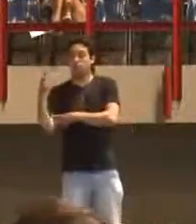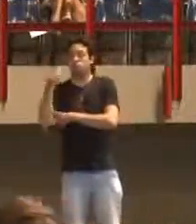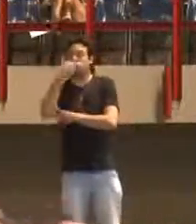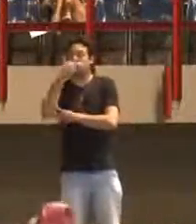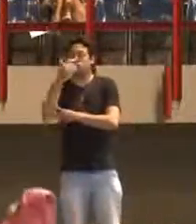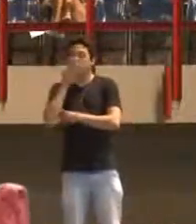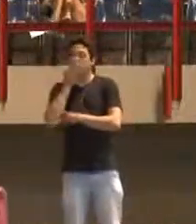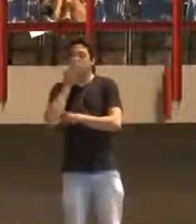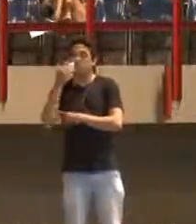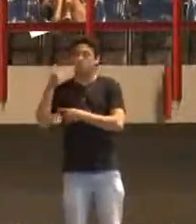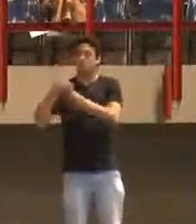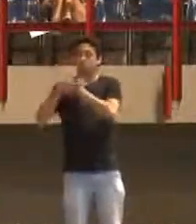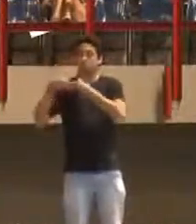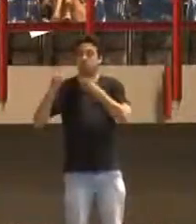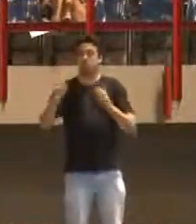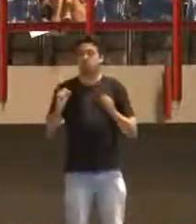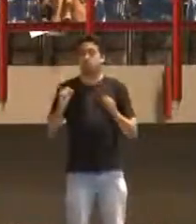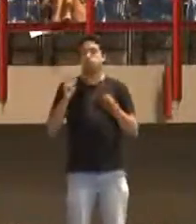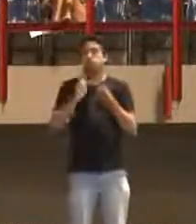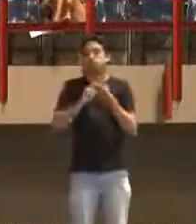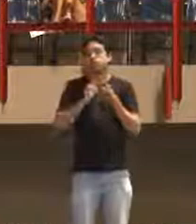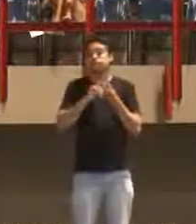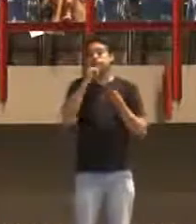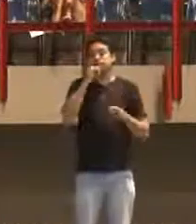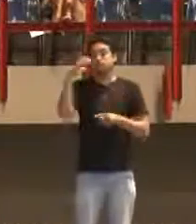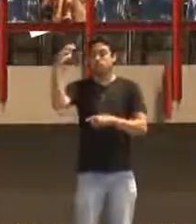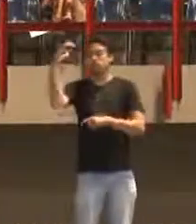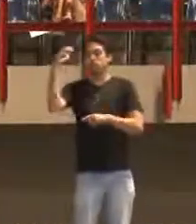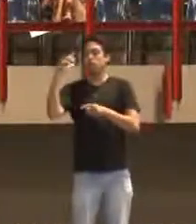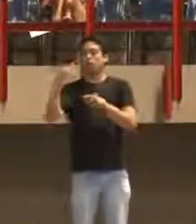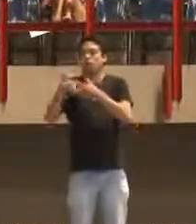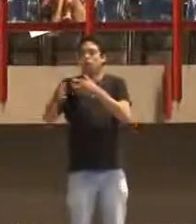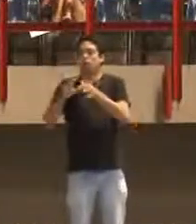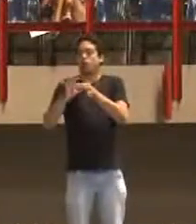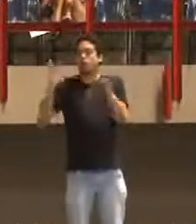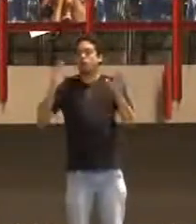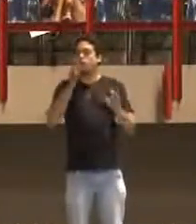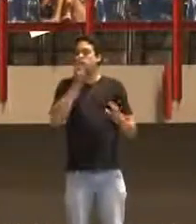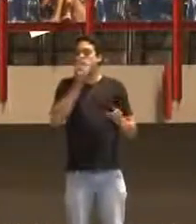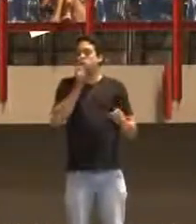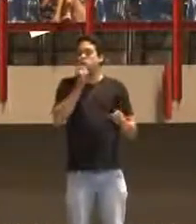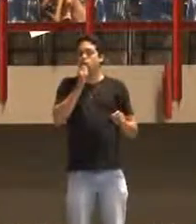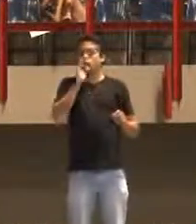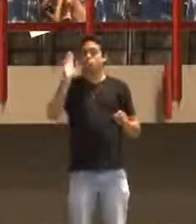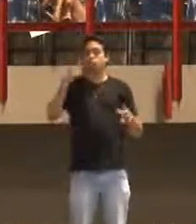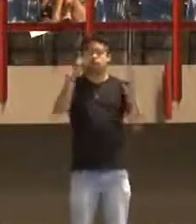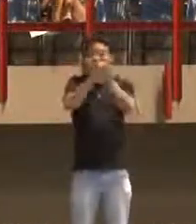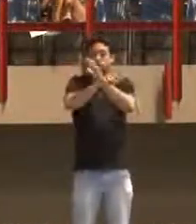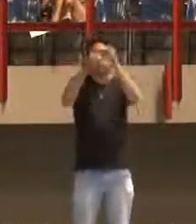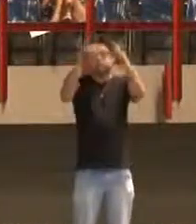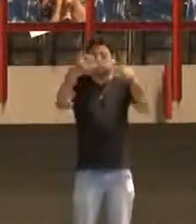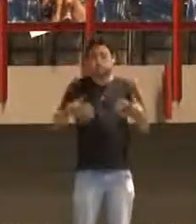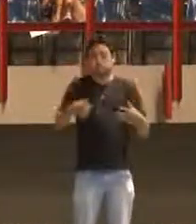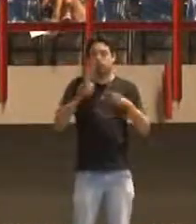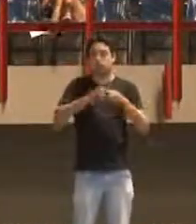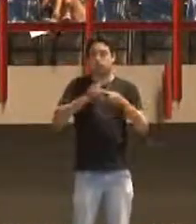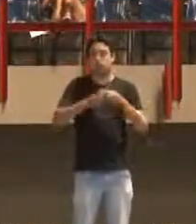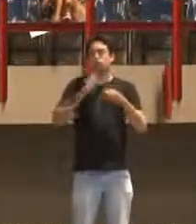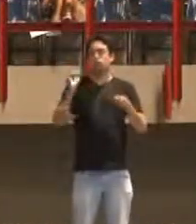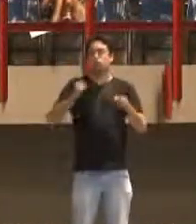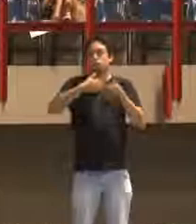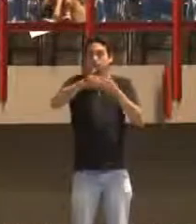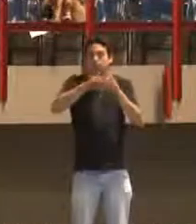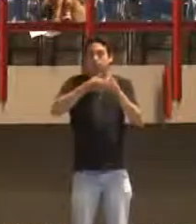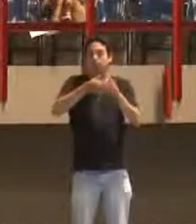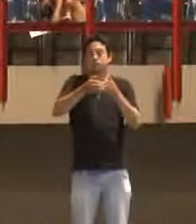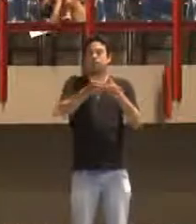isso. A palmeira, você pode pintar de qualquer cor que você quiser? Não. O enunciado disse que a palmeira você só pode pintar